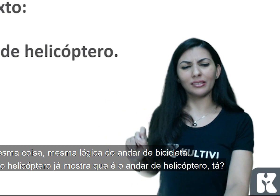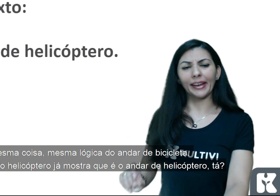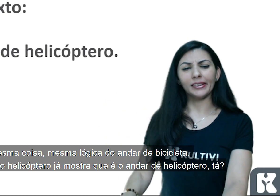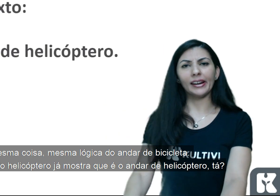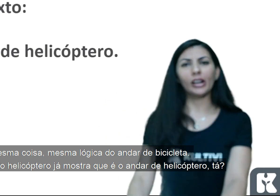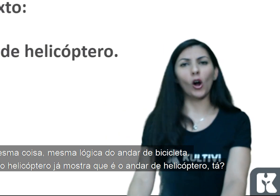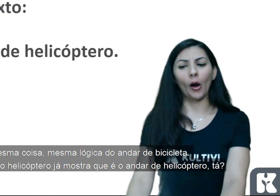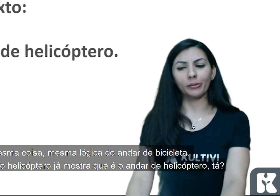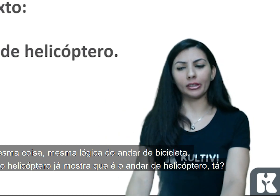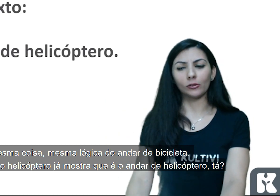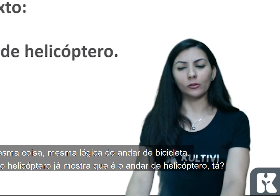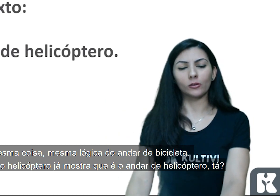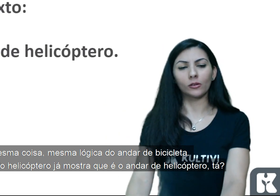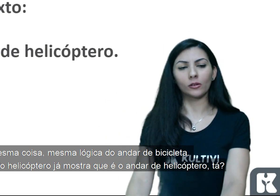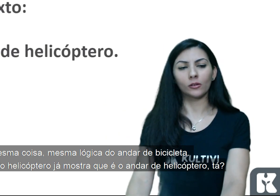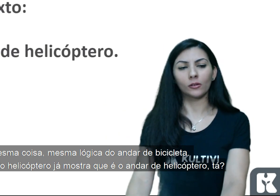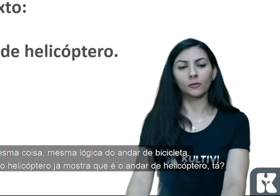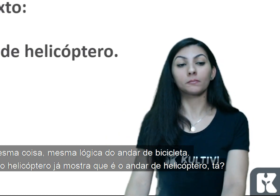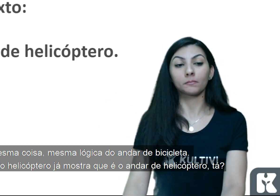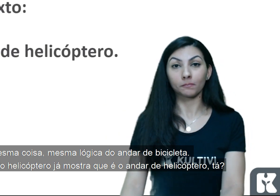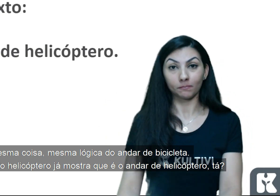Nunca andei de helicóptero.